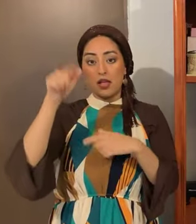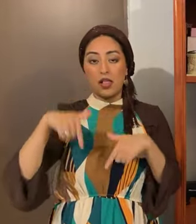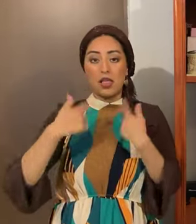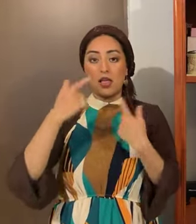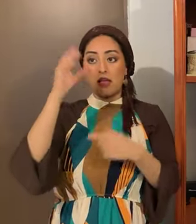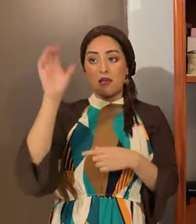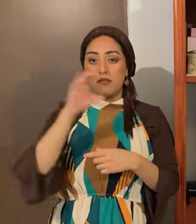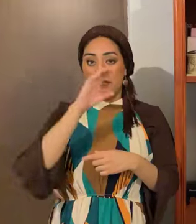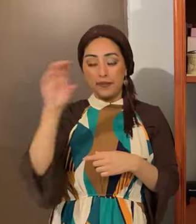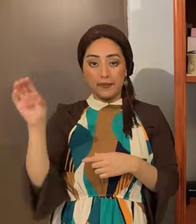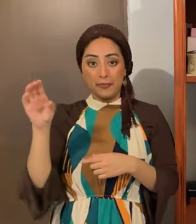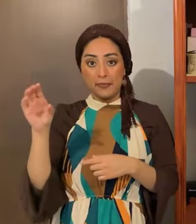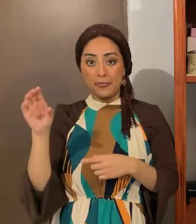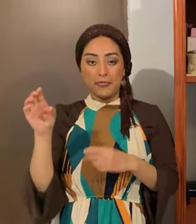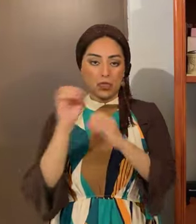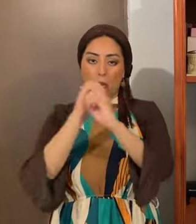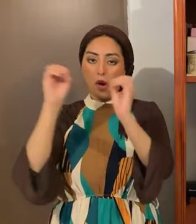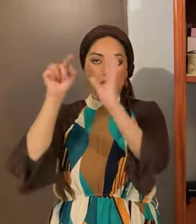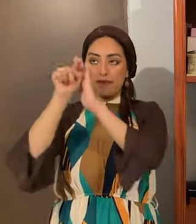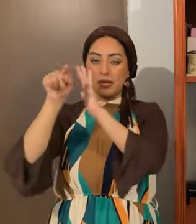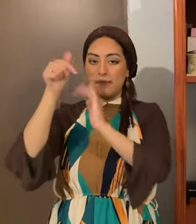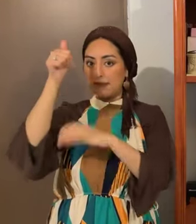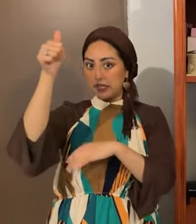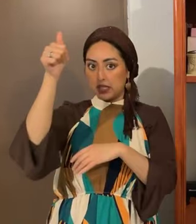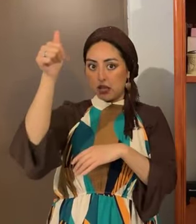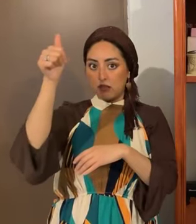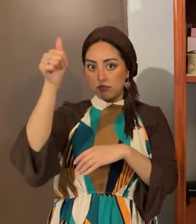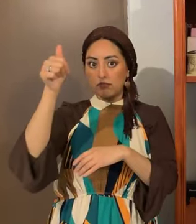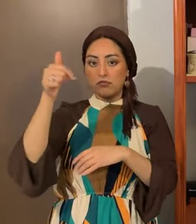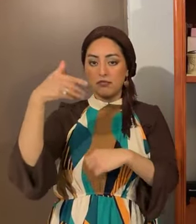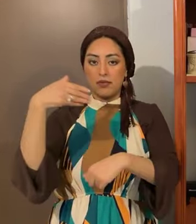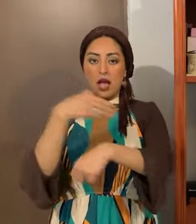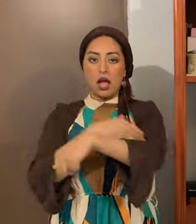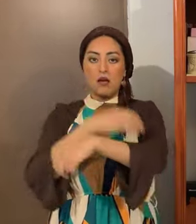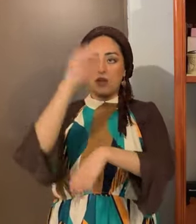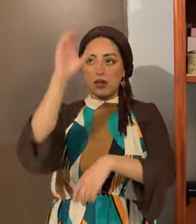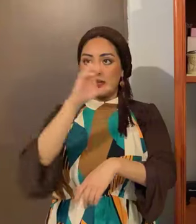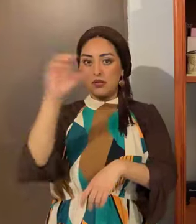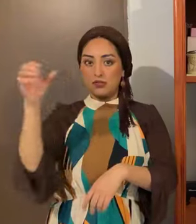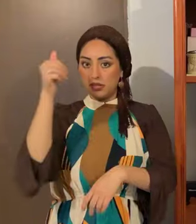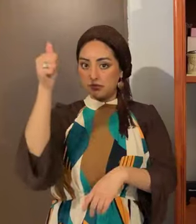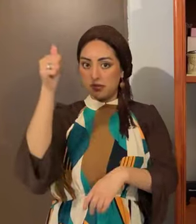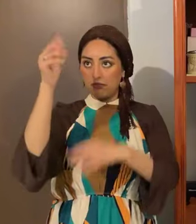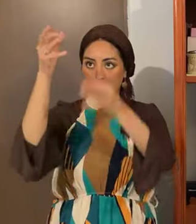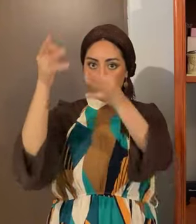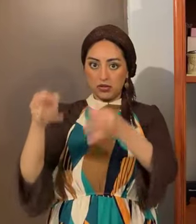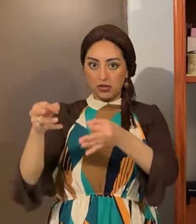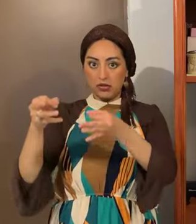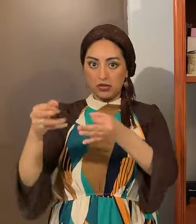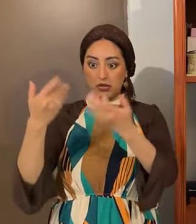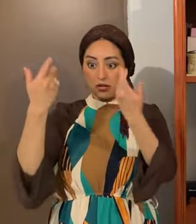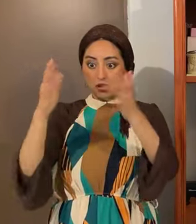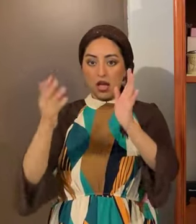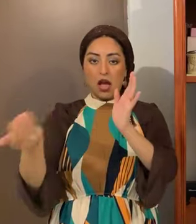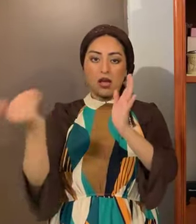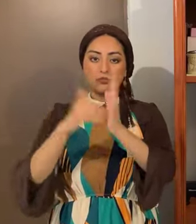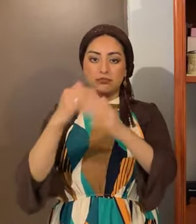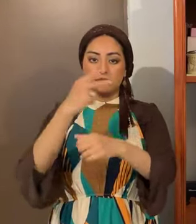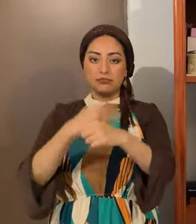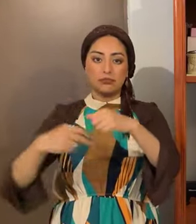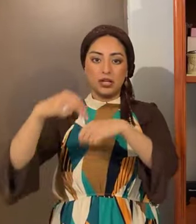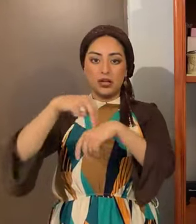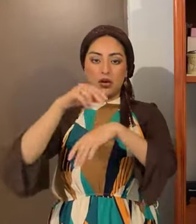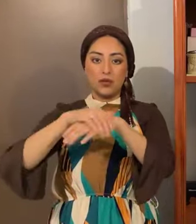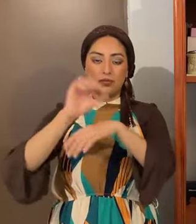madero, nadie le quitó la vida, Él dio su vida, tiene ese poder, y la volvió a tomar, por supuesto. Él resucitó